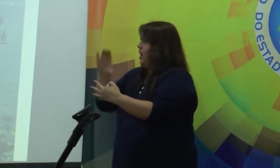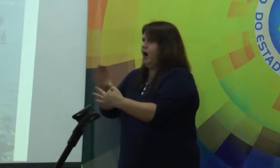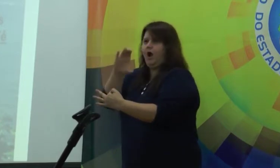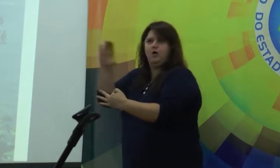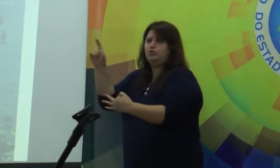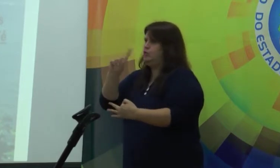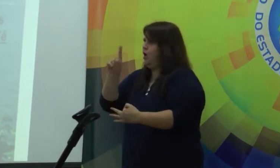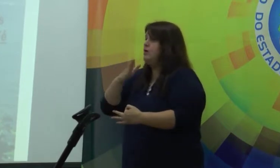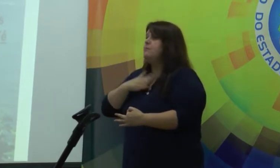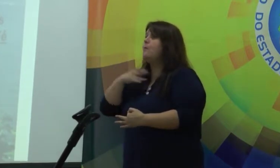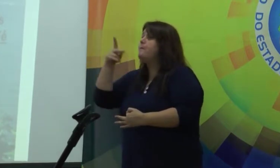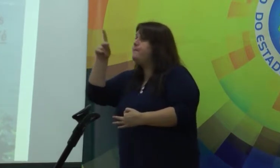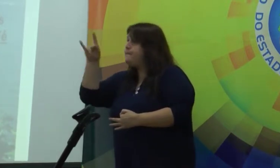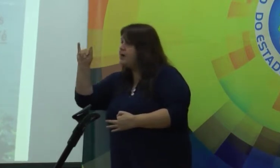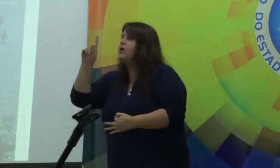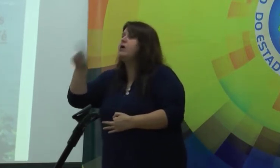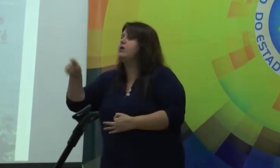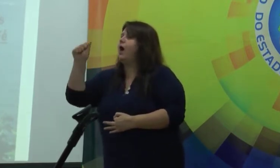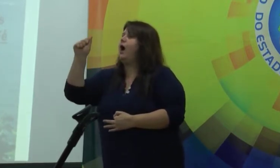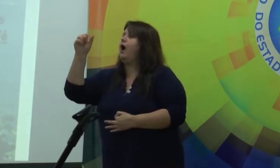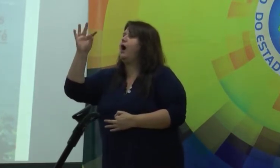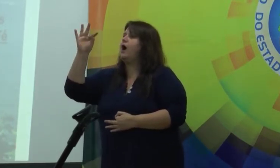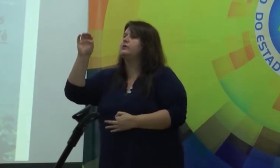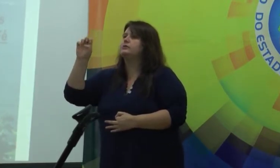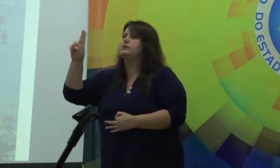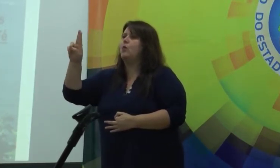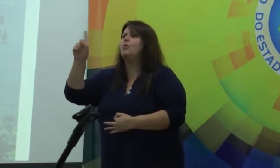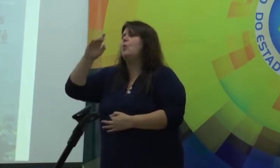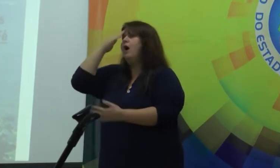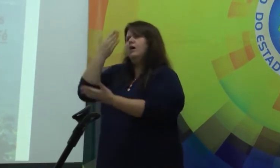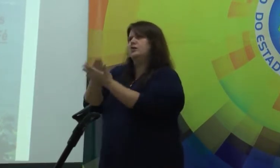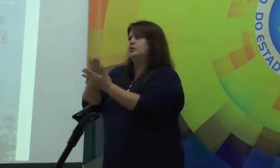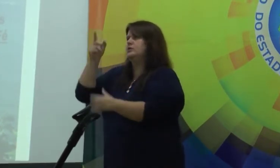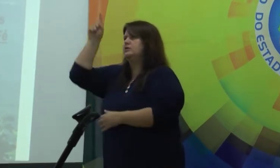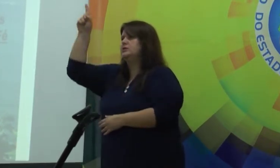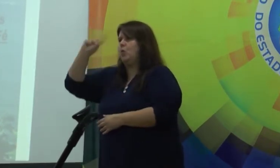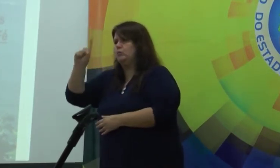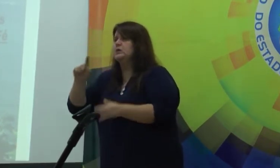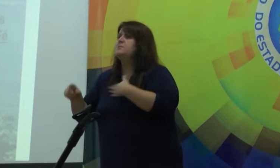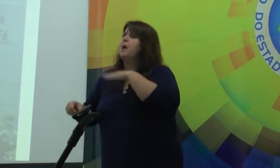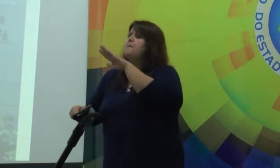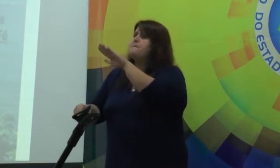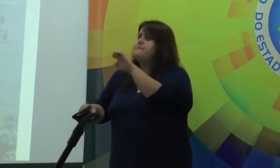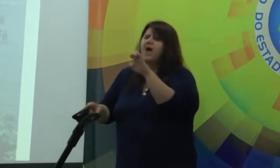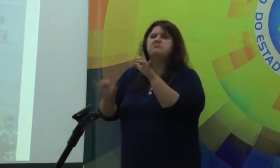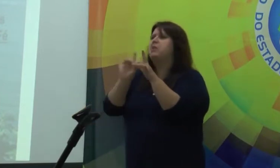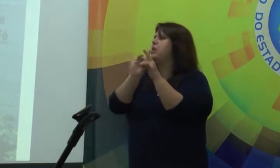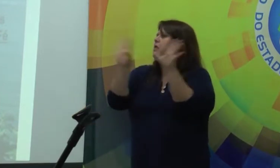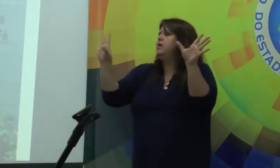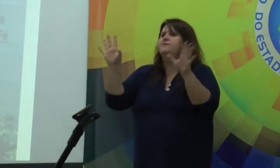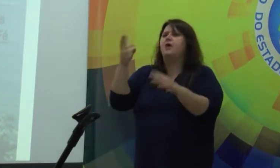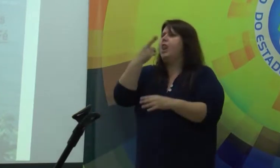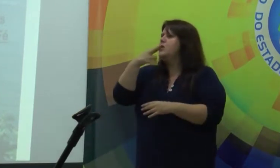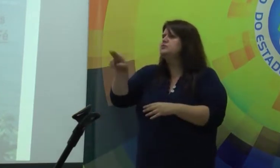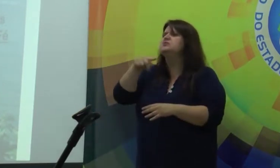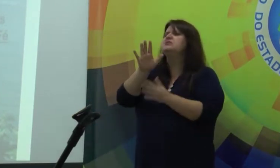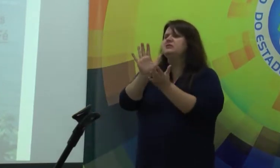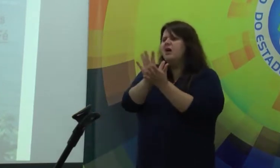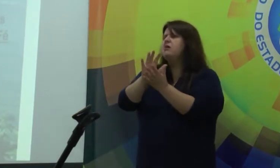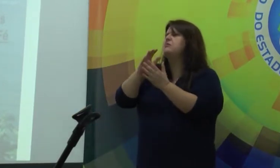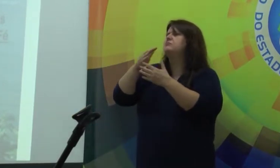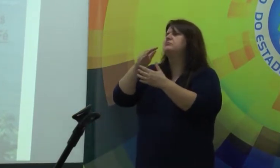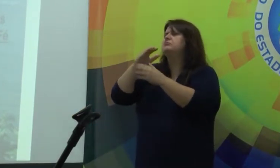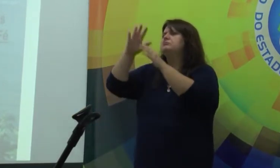a minha família toda é católica, meu pai é ateu, não acredita em Deus. A minha